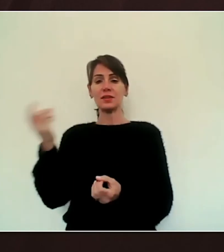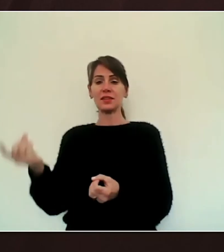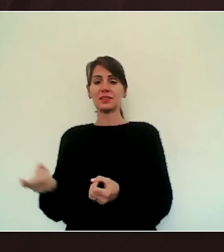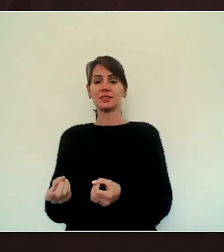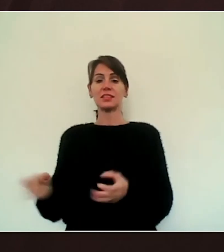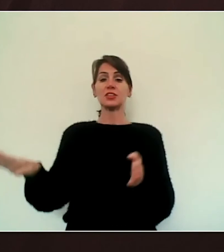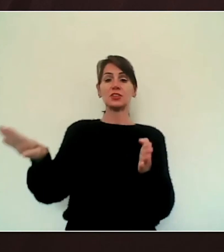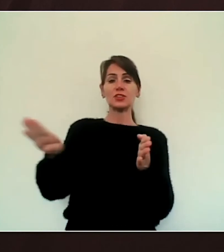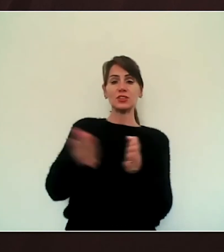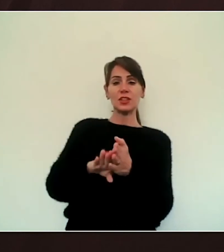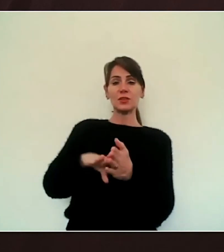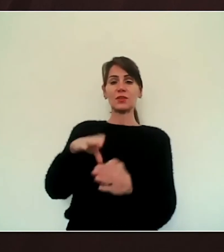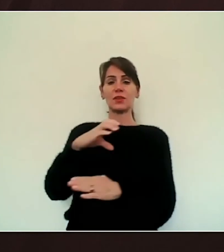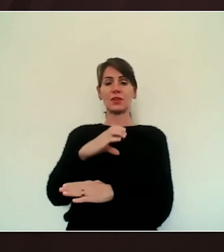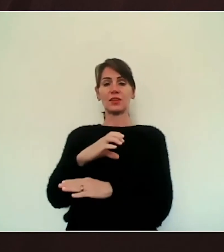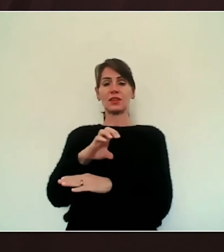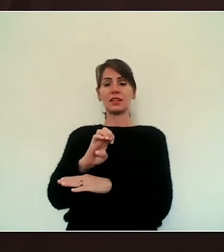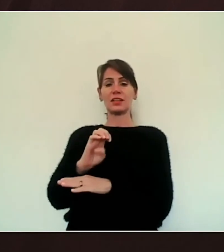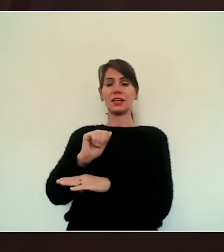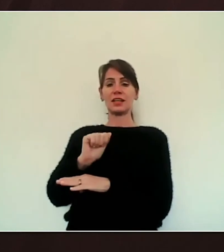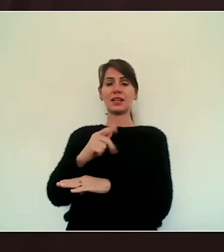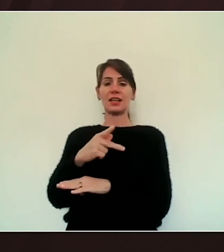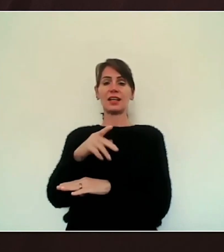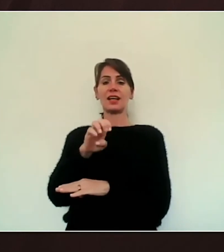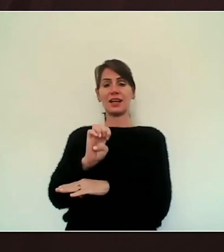irmãos. Jesus é o Senhor.